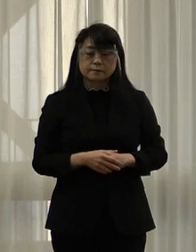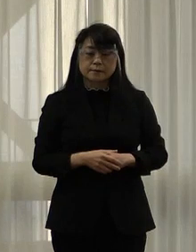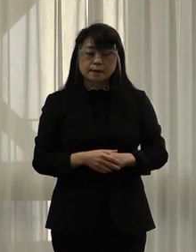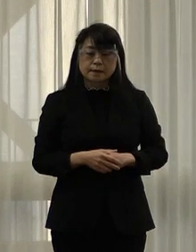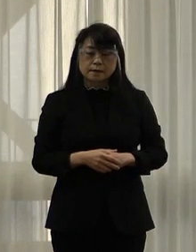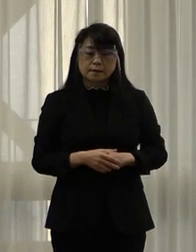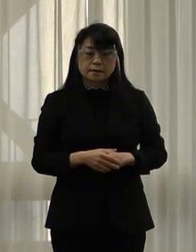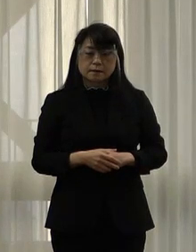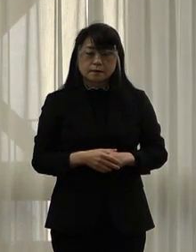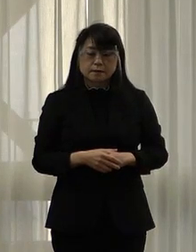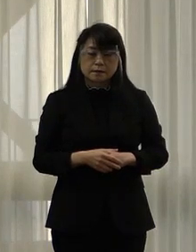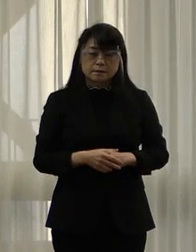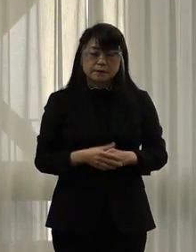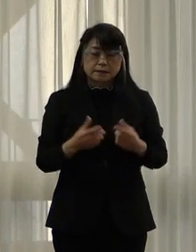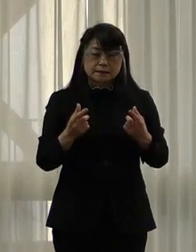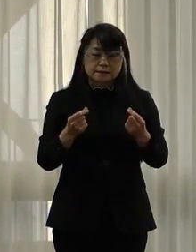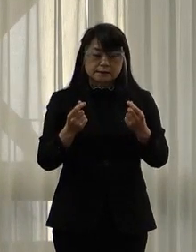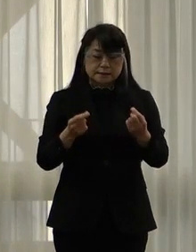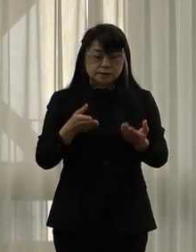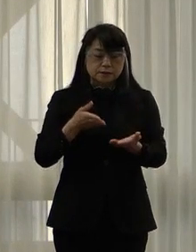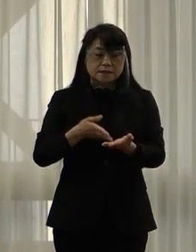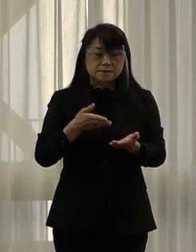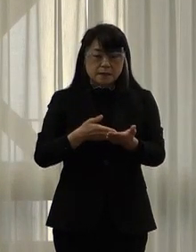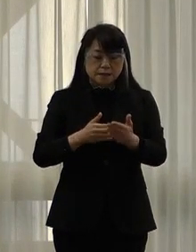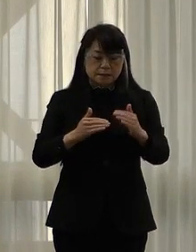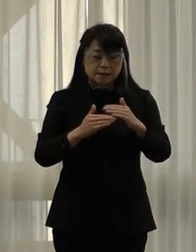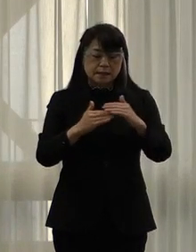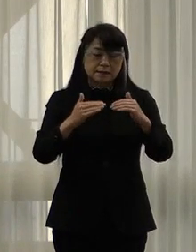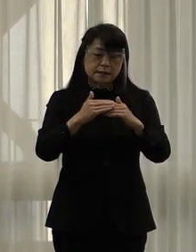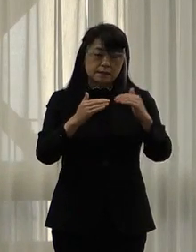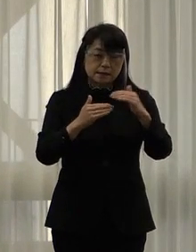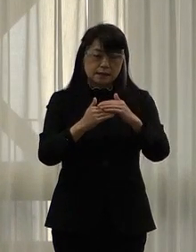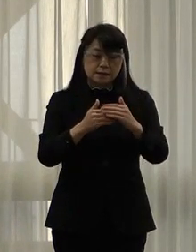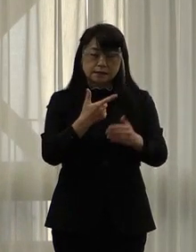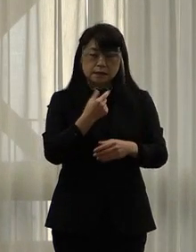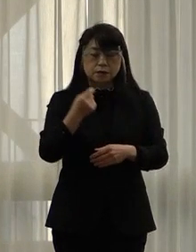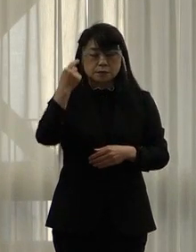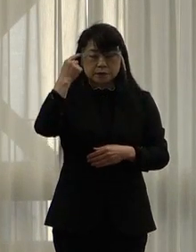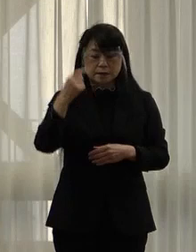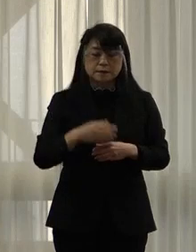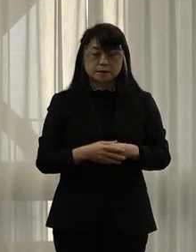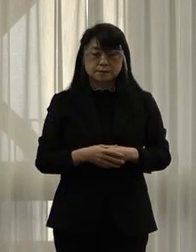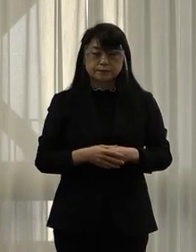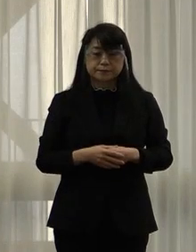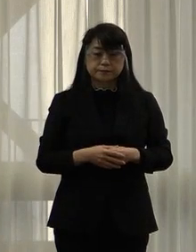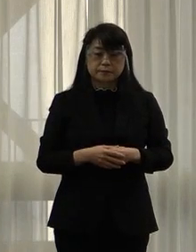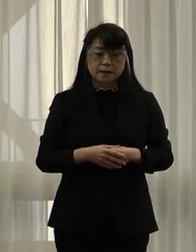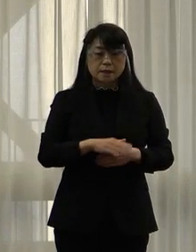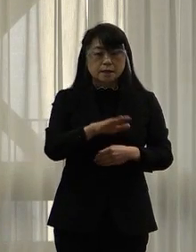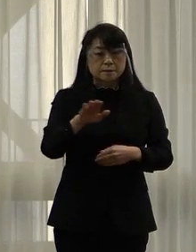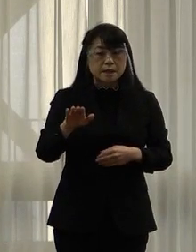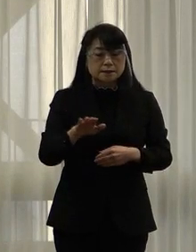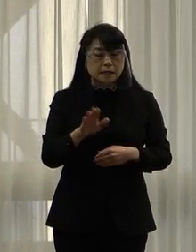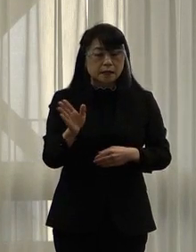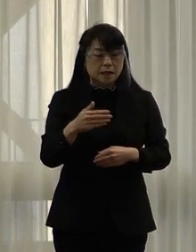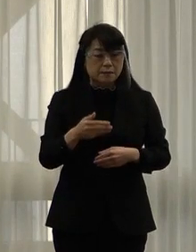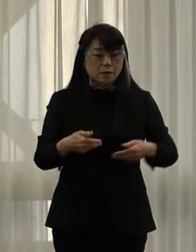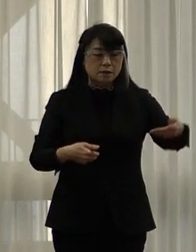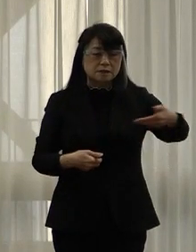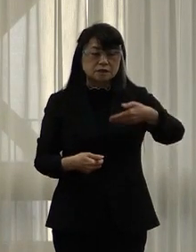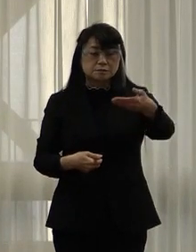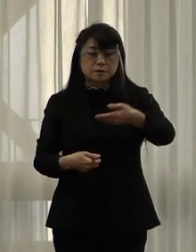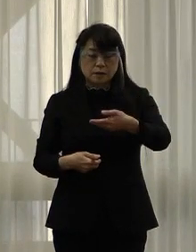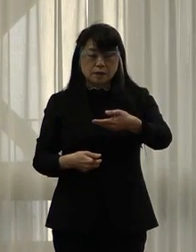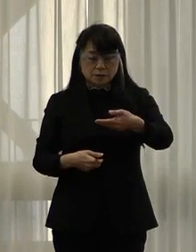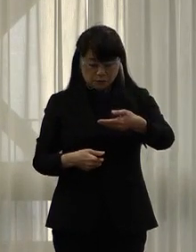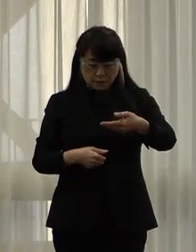をしっかり尽くしながら説明を重ねていきたいというふうに思います。まあ、こういう場で皆さんからもこういったご質問があるのは大歓